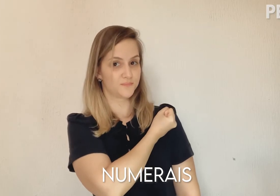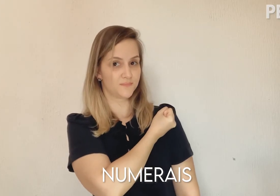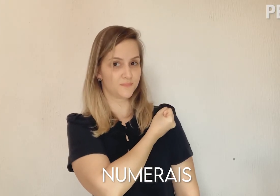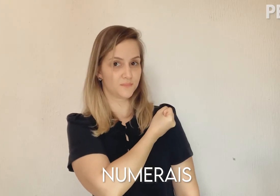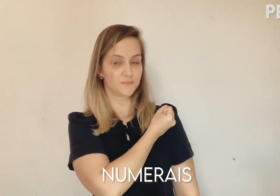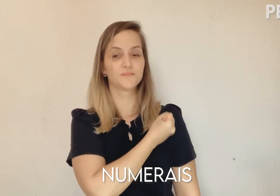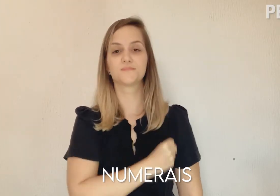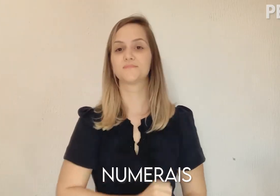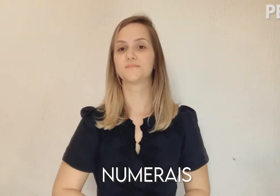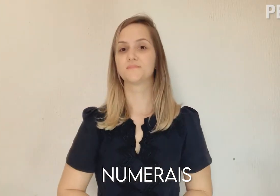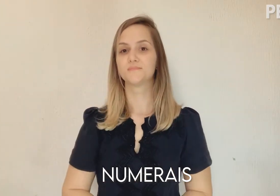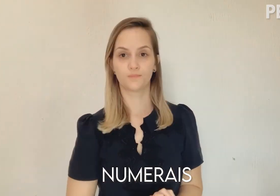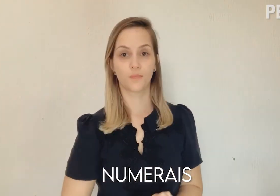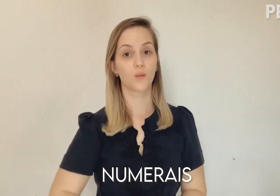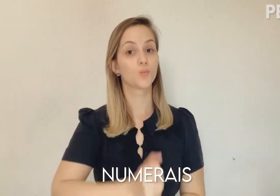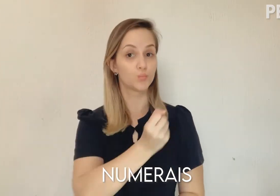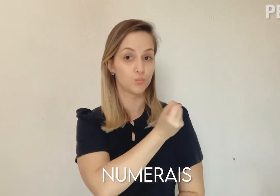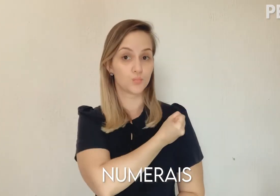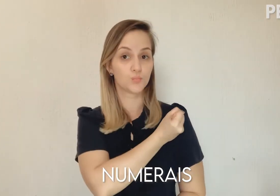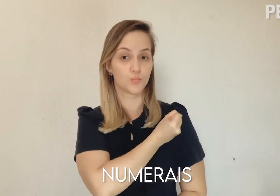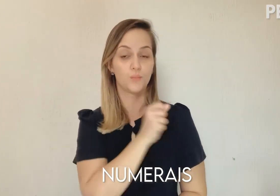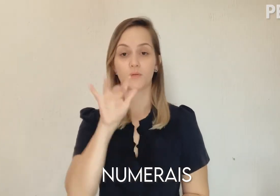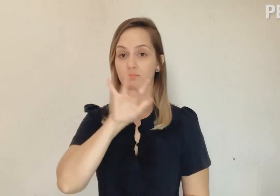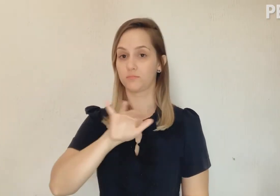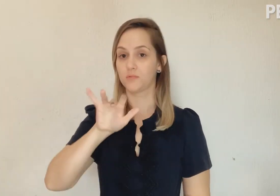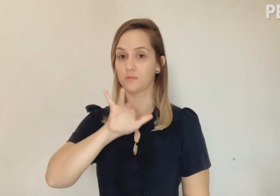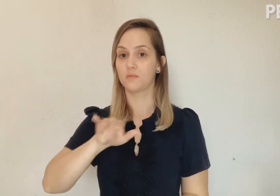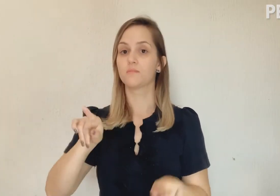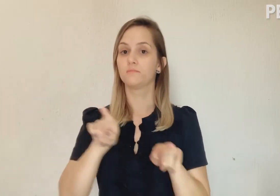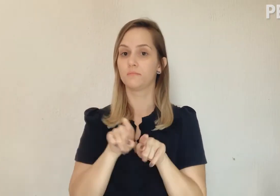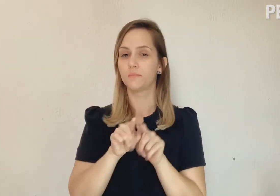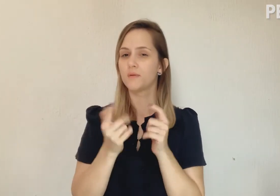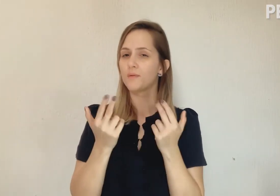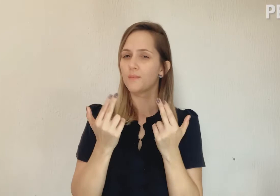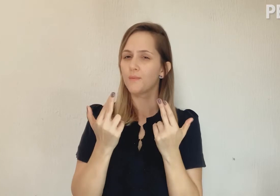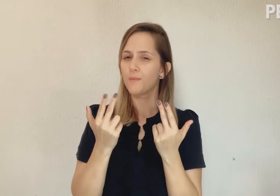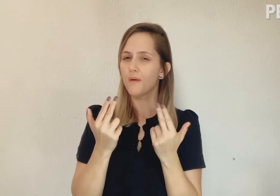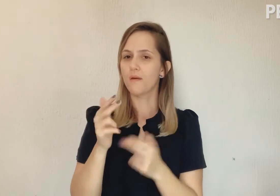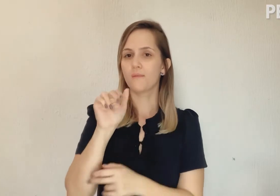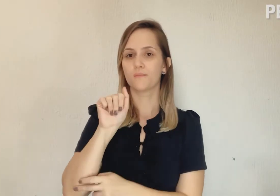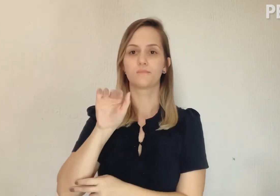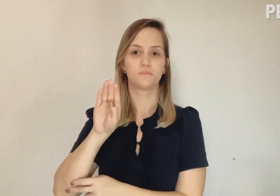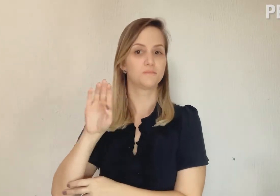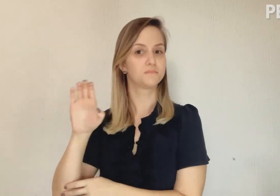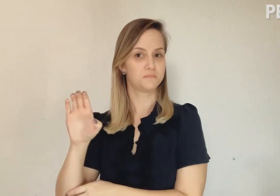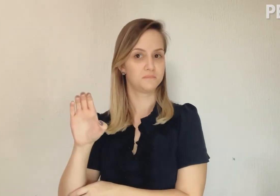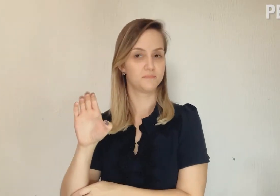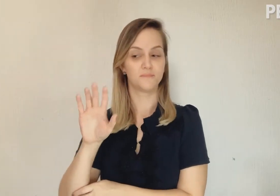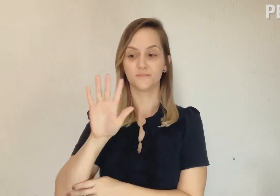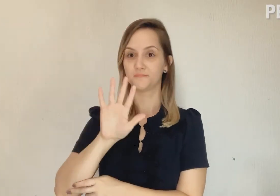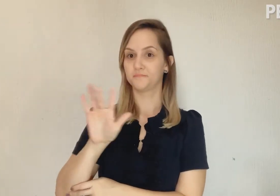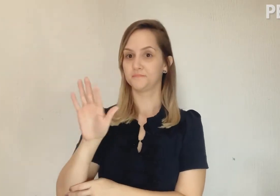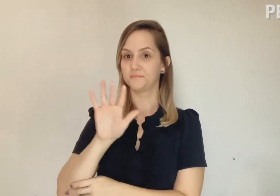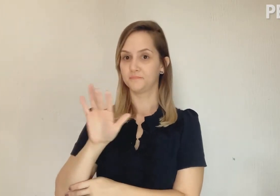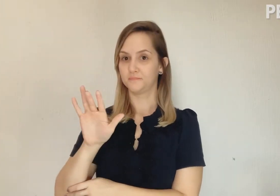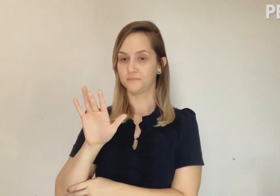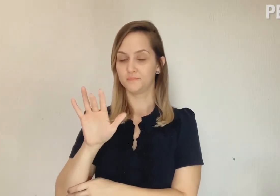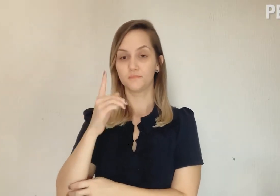dedo mindinho é o que encosta lá no seu ombro. Assim como na datilologia, os números também são feitos com uma única